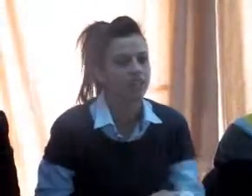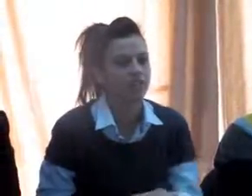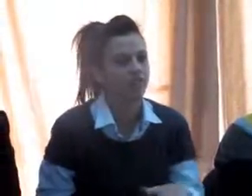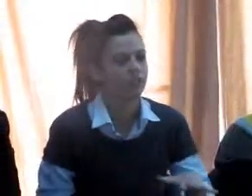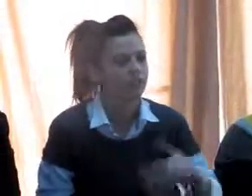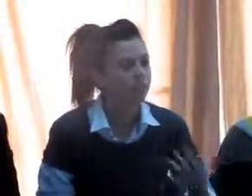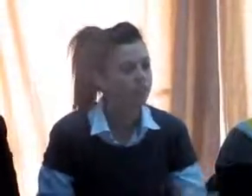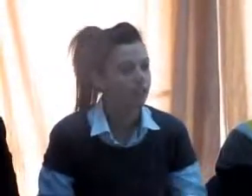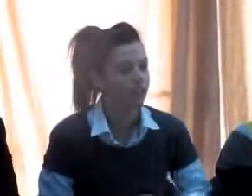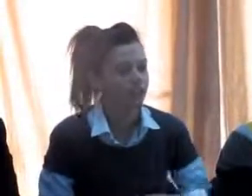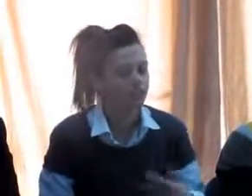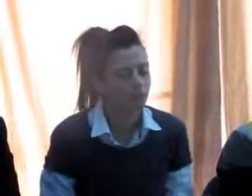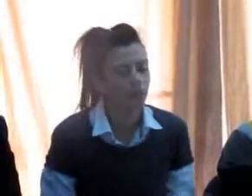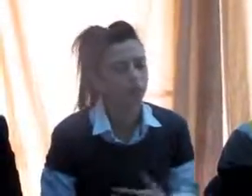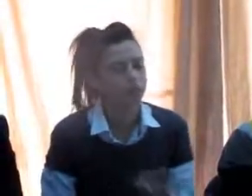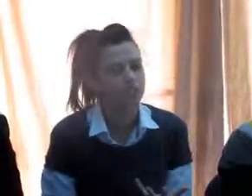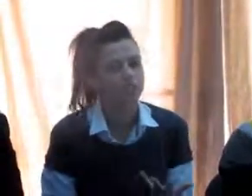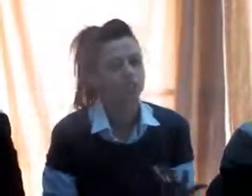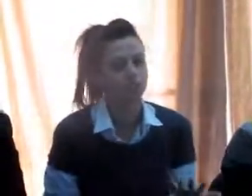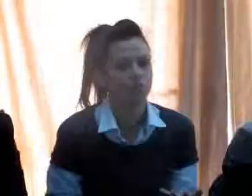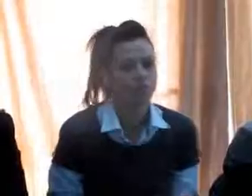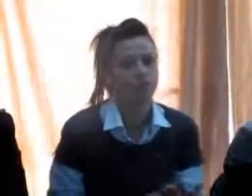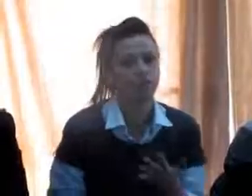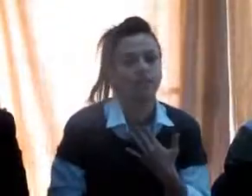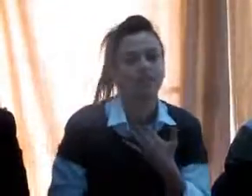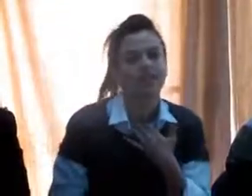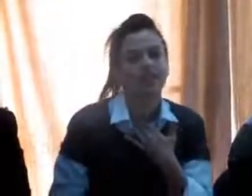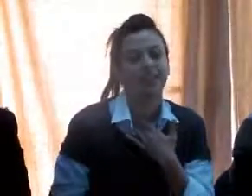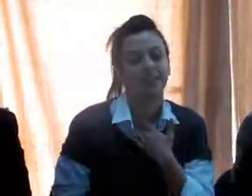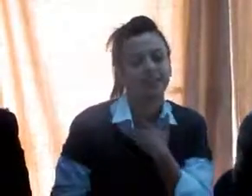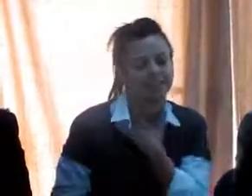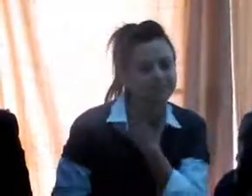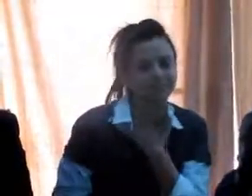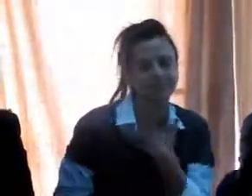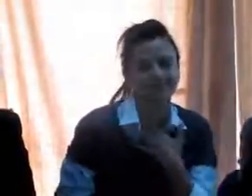حاجه ولا قادر تطلع تروح وتيجي هيك.